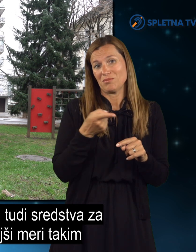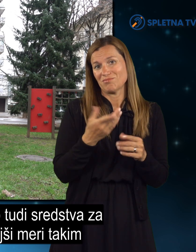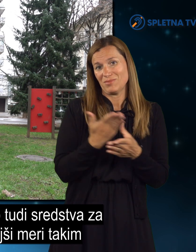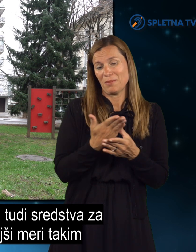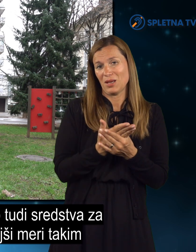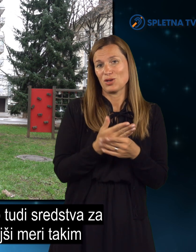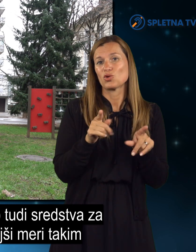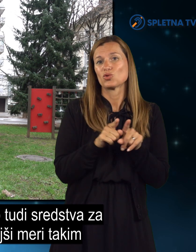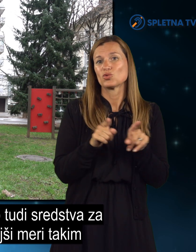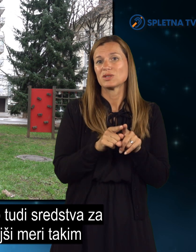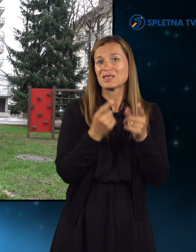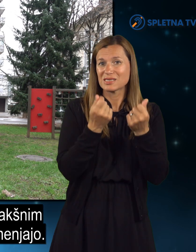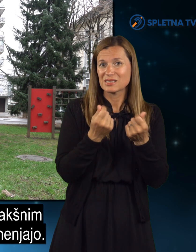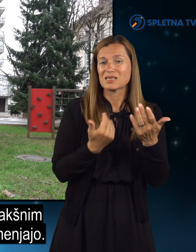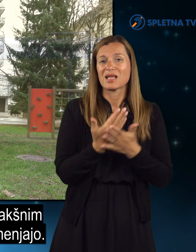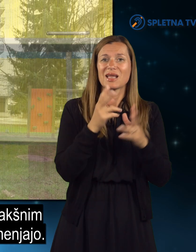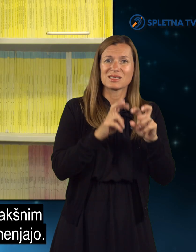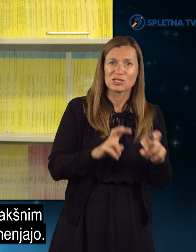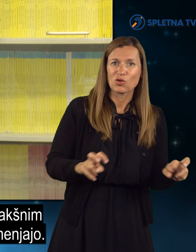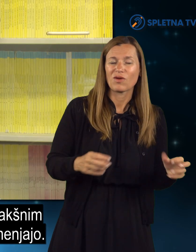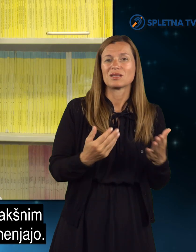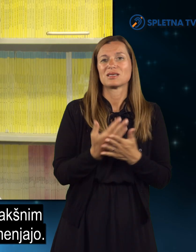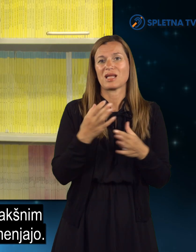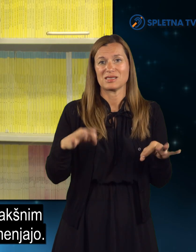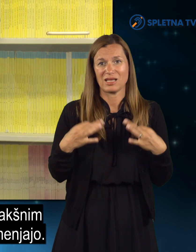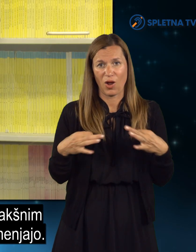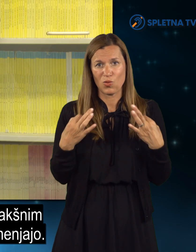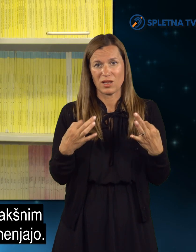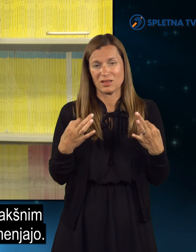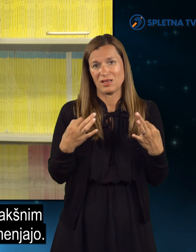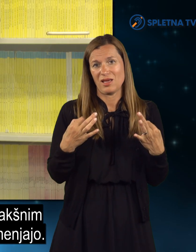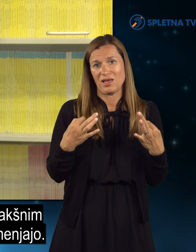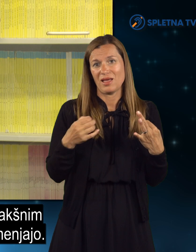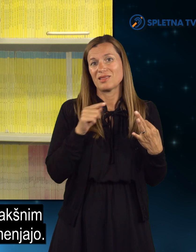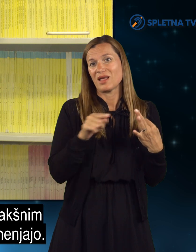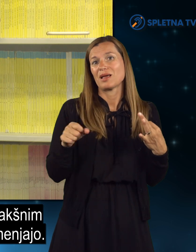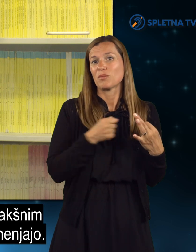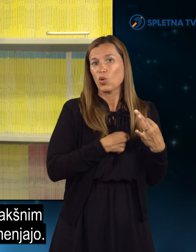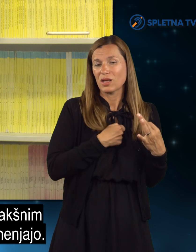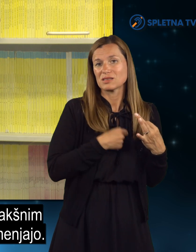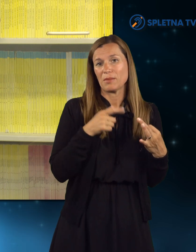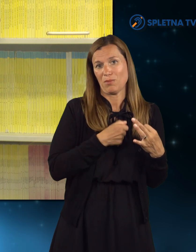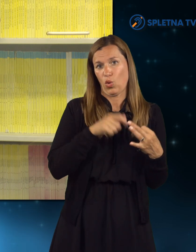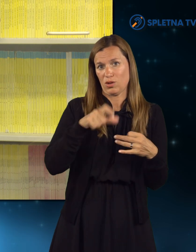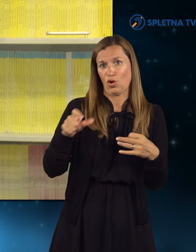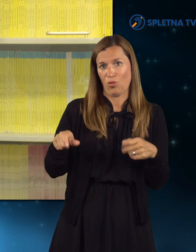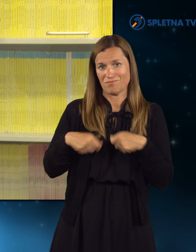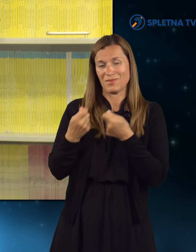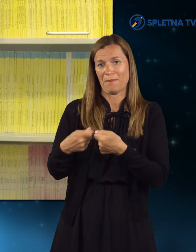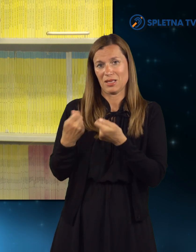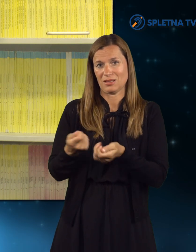tudi sredstva za raziskovanje, za zdravljenje v manjši meri takšnim boleznim in bolnikom namenjajo.